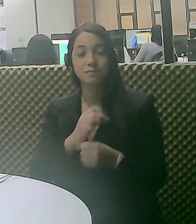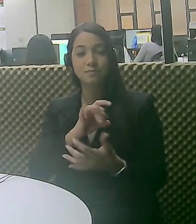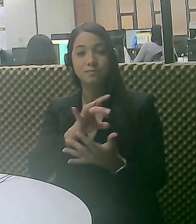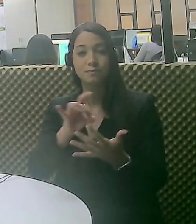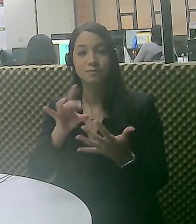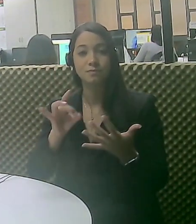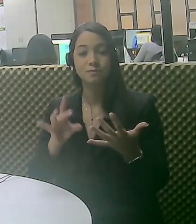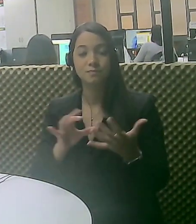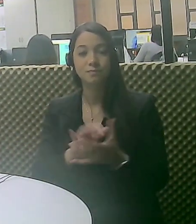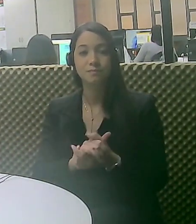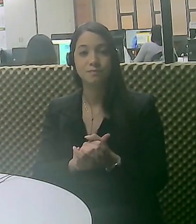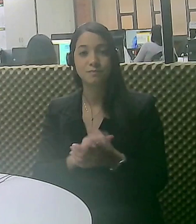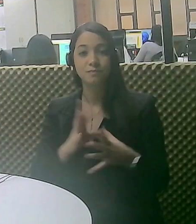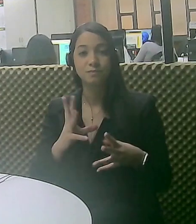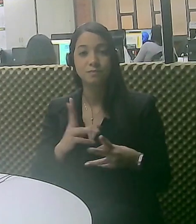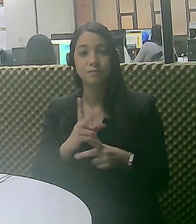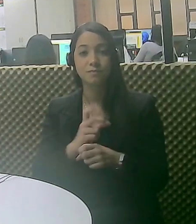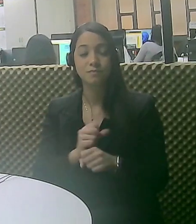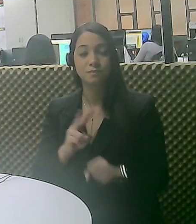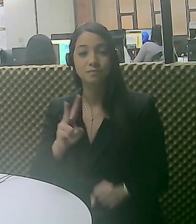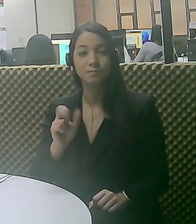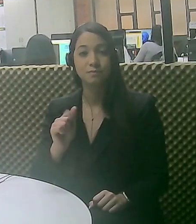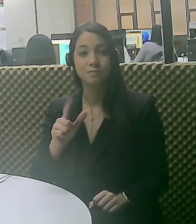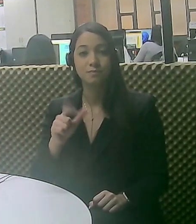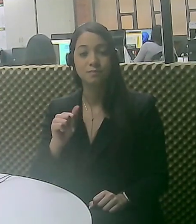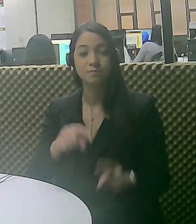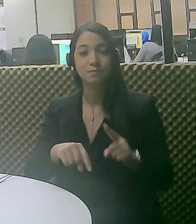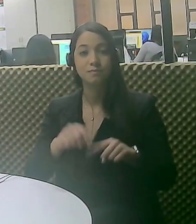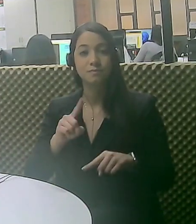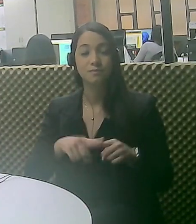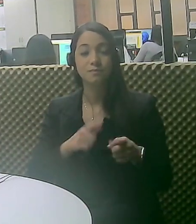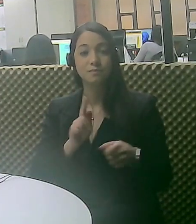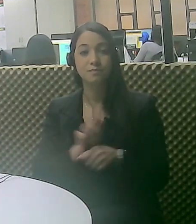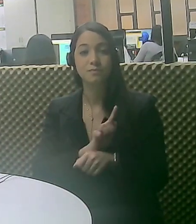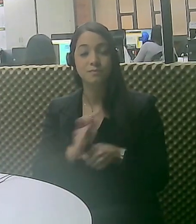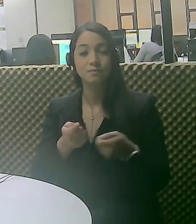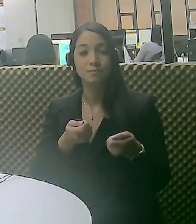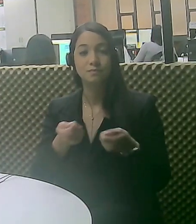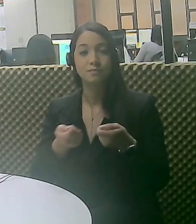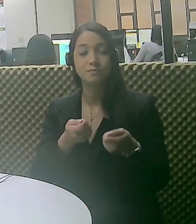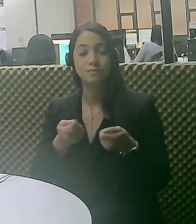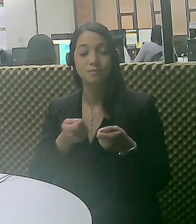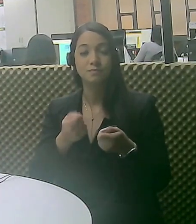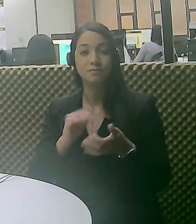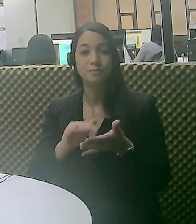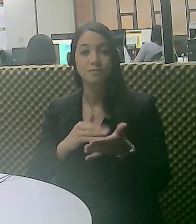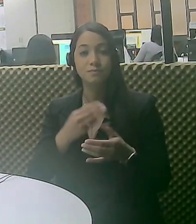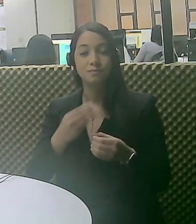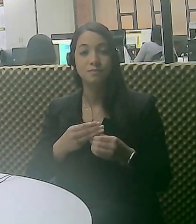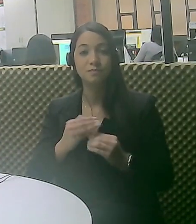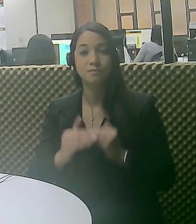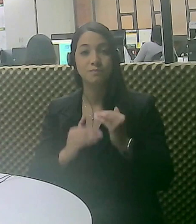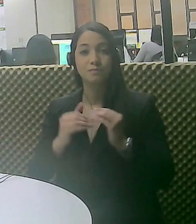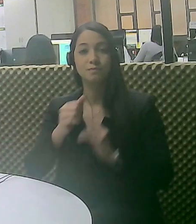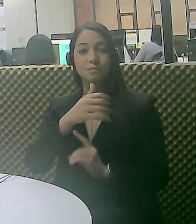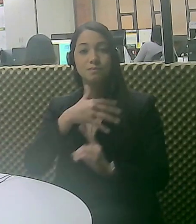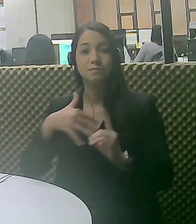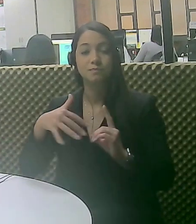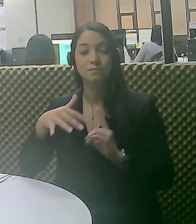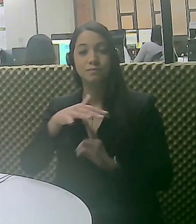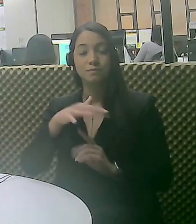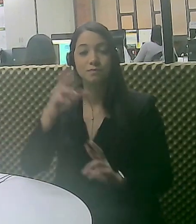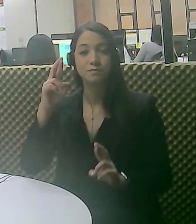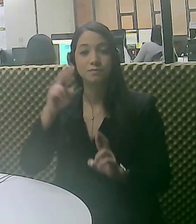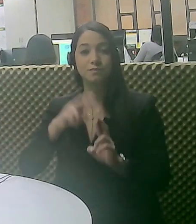outros. O quantitativo de vagas ofertadas no equipamento gerido pela Secretaria Municipal de Desenvolvimento Social